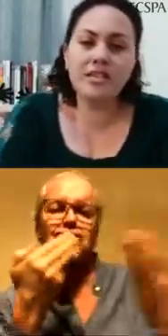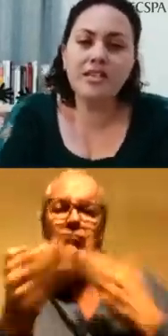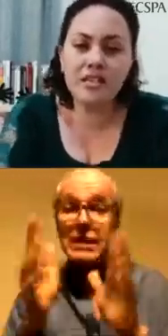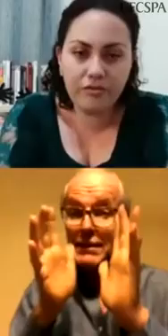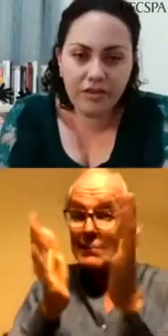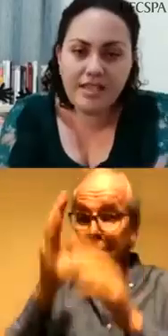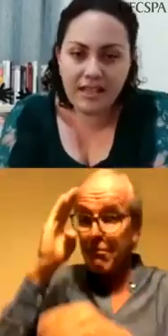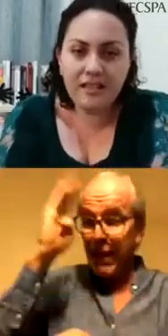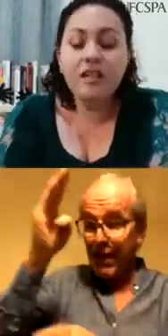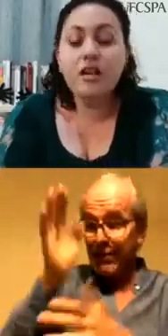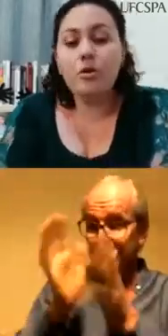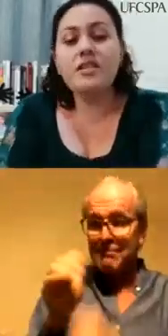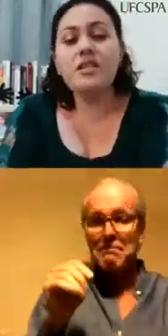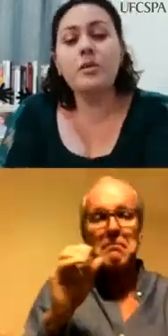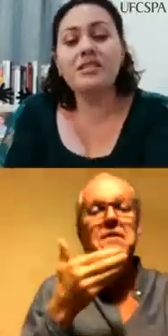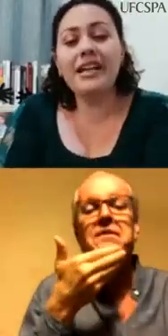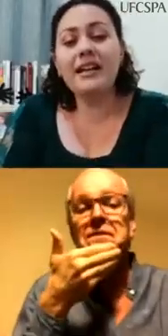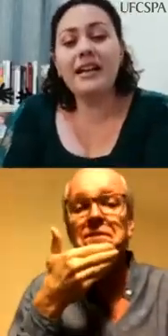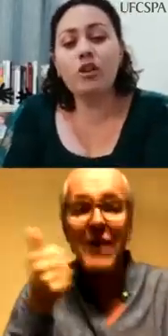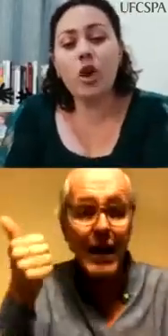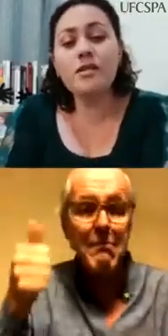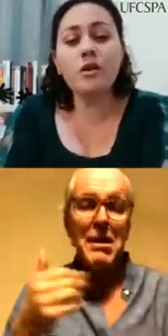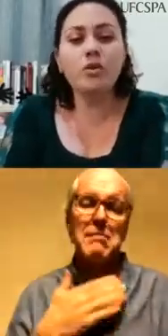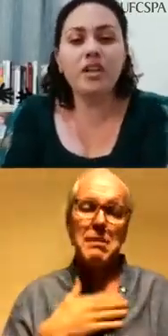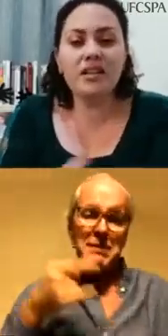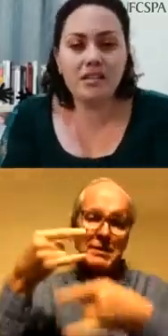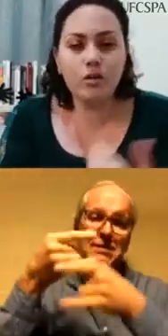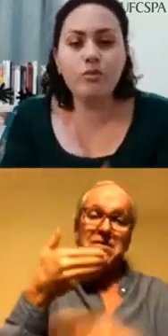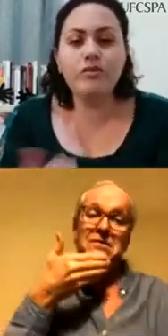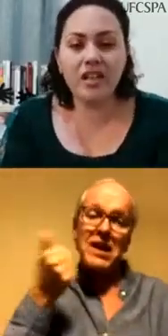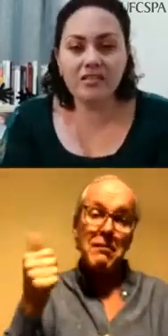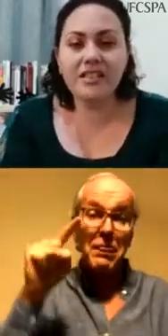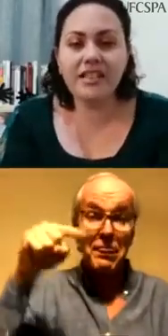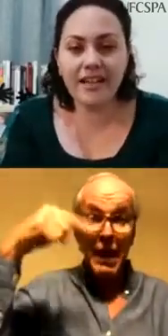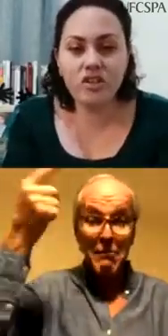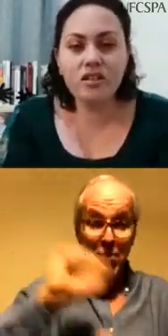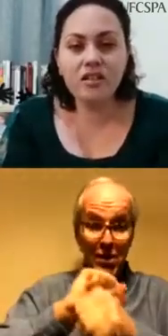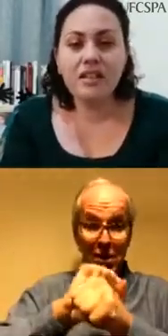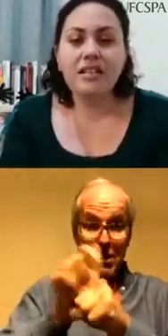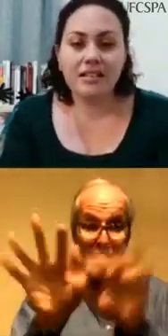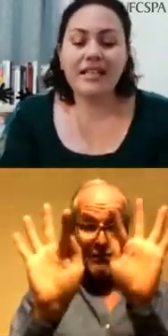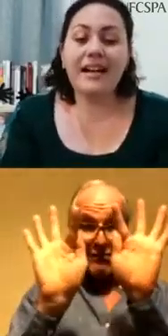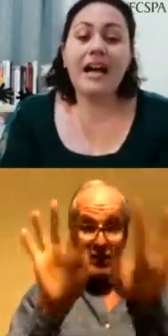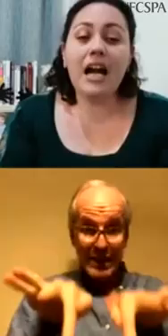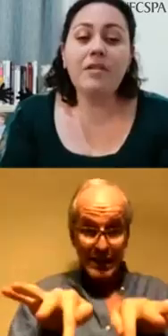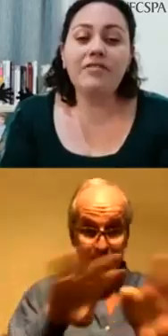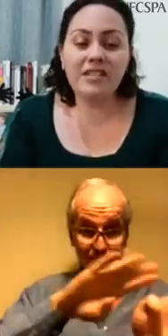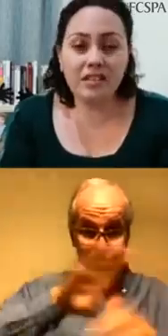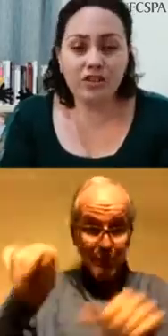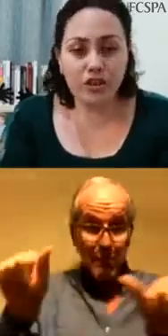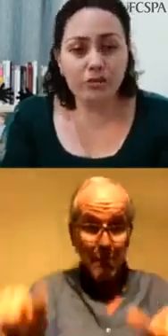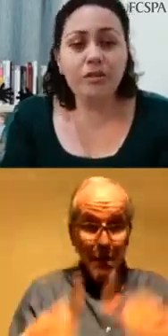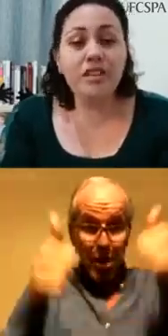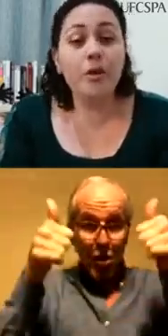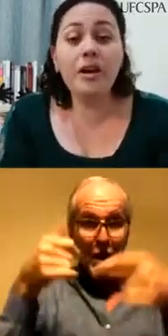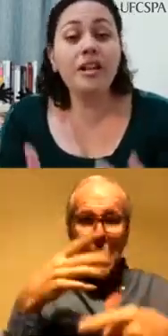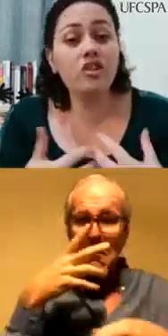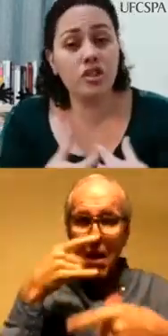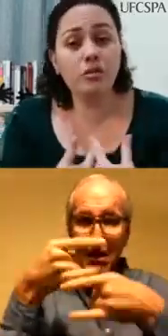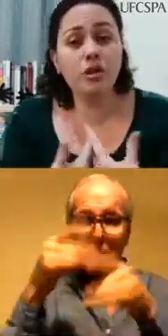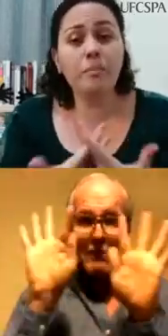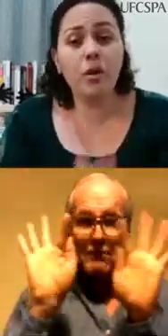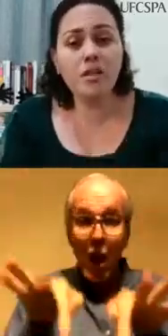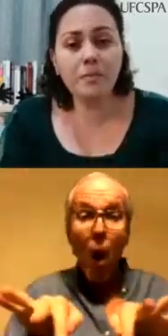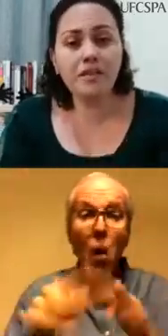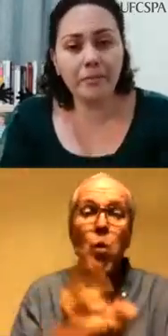quando acessíveis, né? Ou se não, até a nossa comunicação via internet, né? Acaba facilitando. E eu